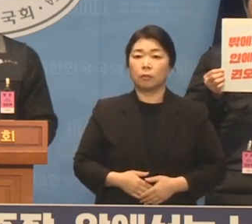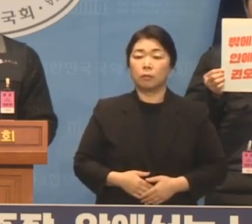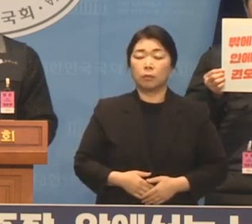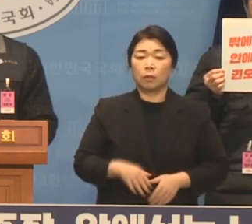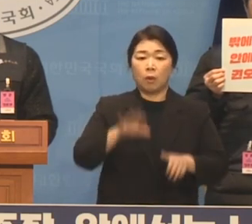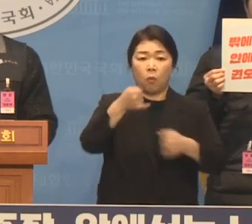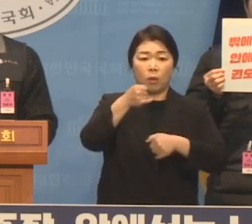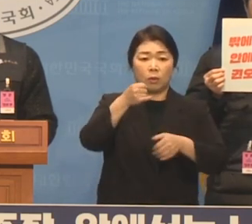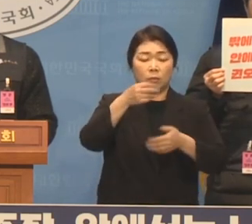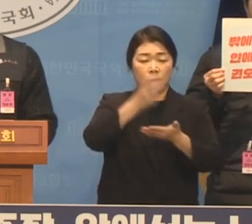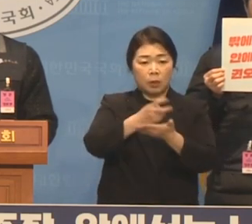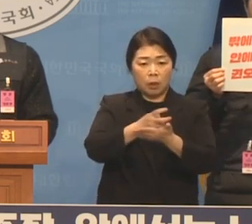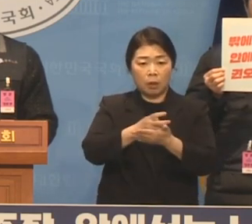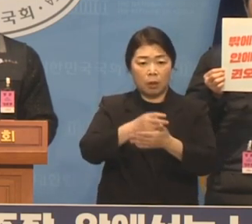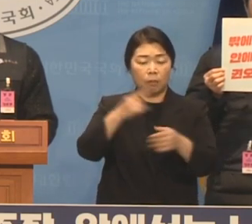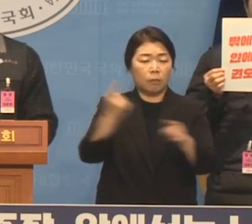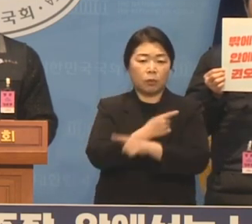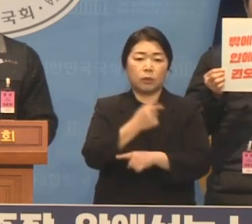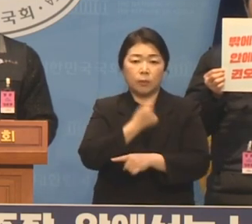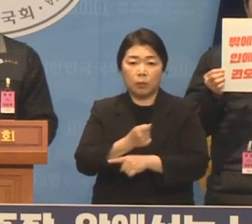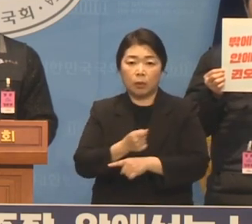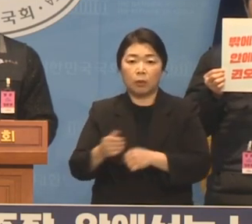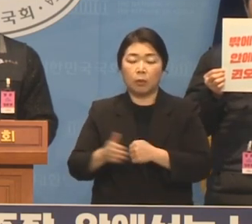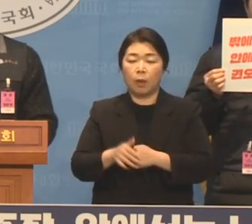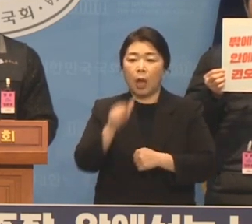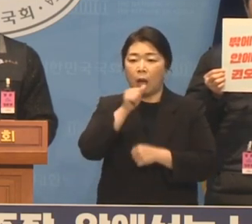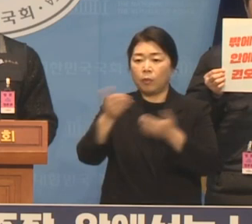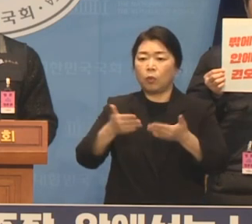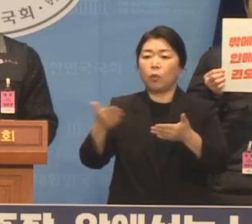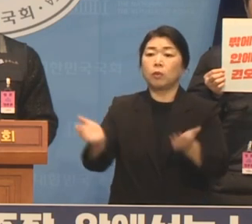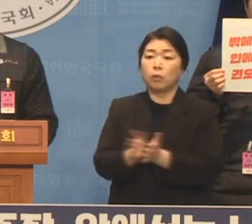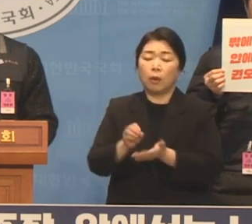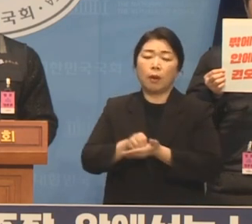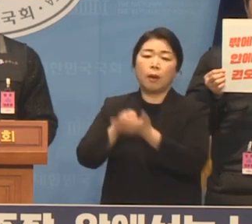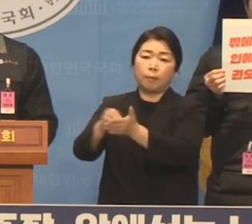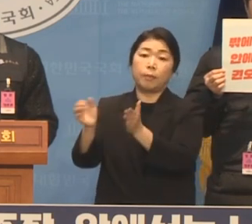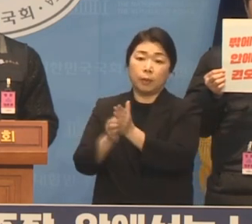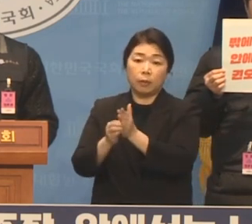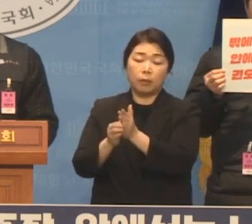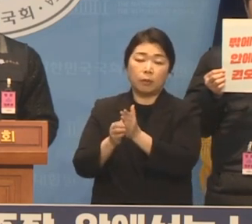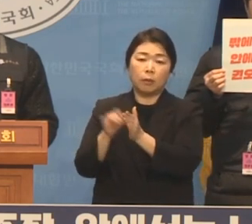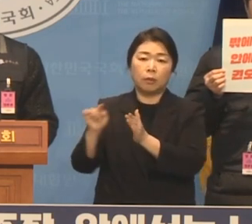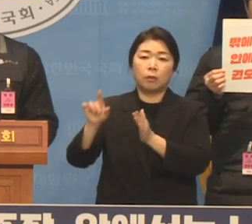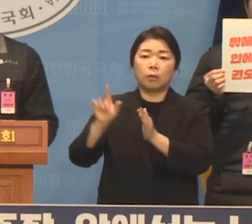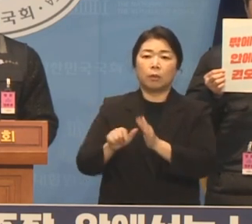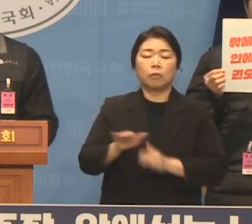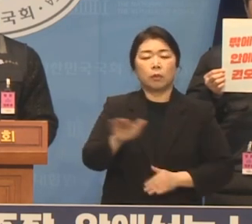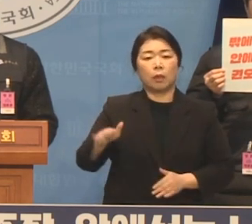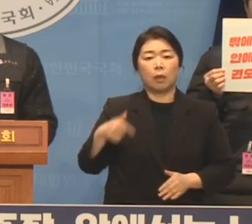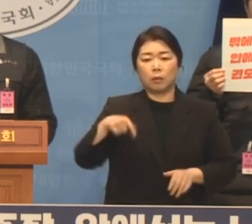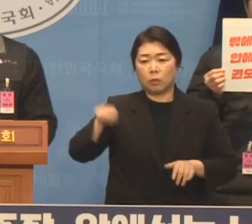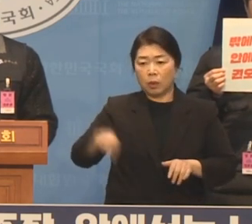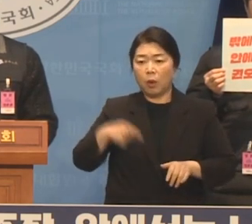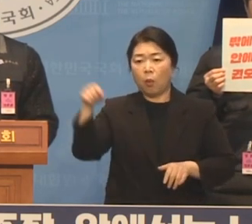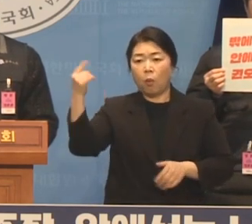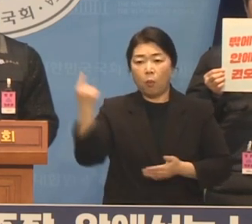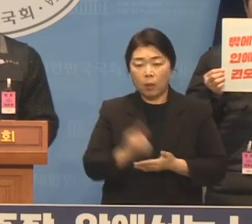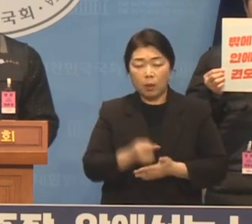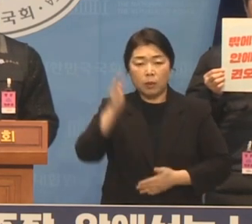체계도 바꾸고 싶습니다. 그래서 금속노조에 가입했습니다. 그때는 우리가 이런 자리에 설 줄